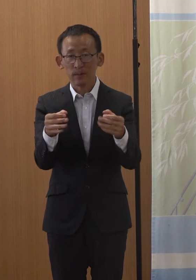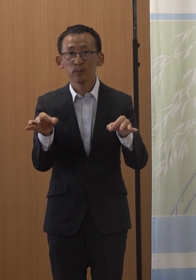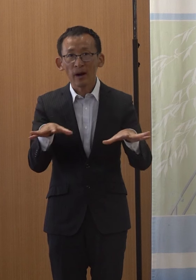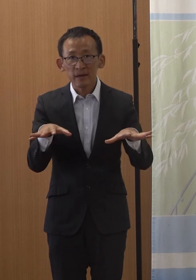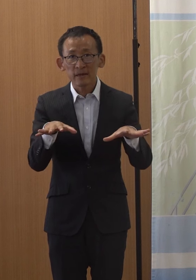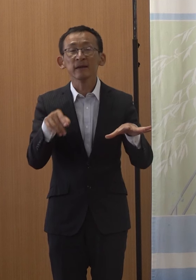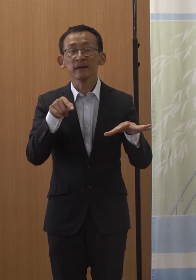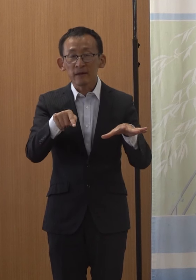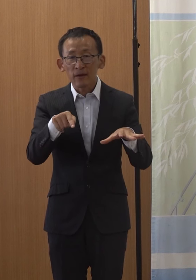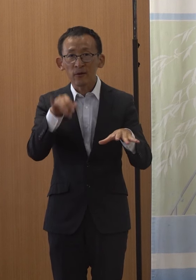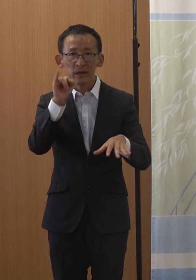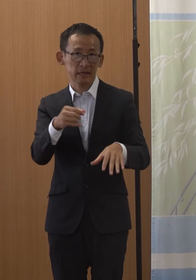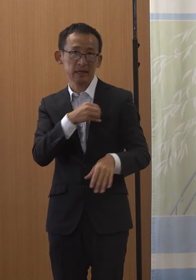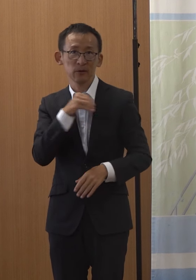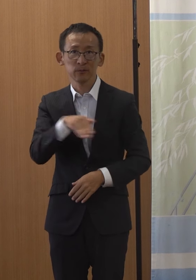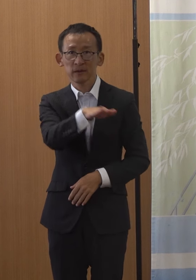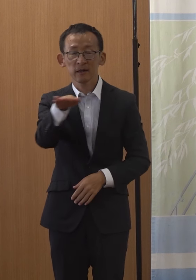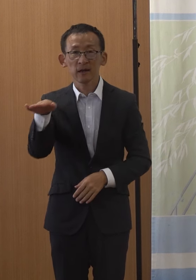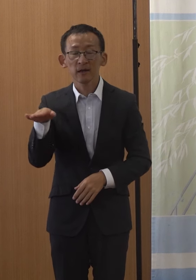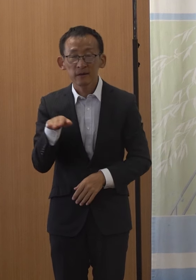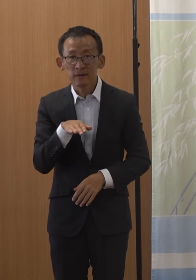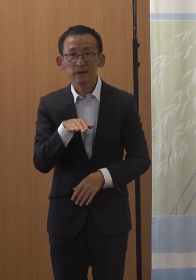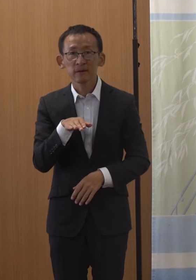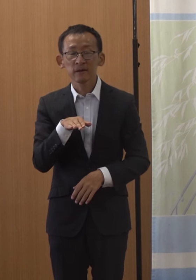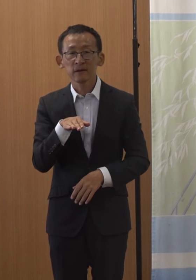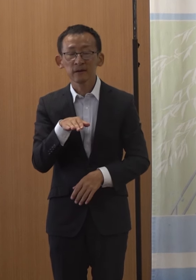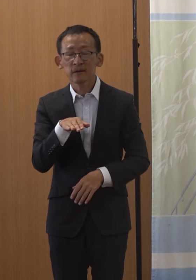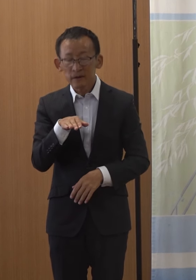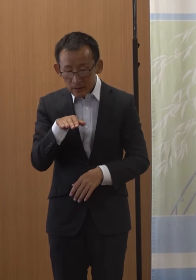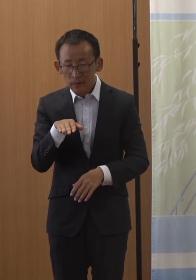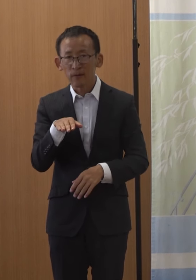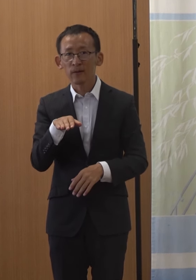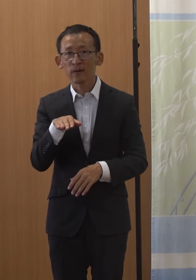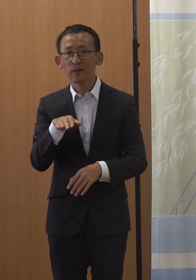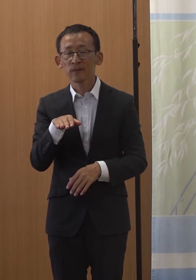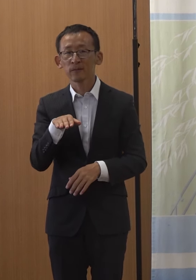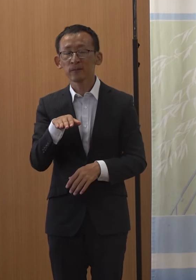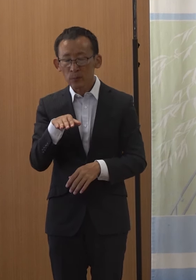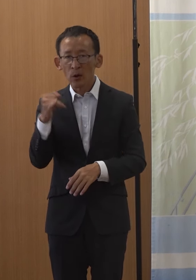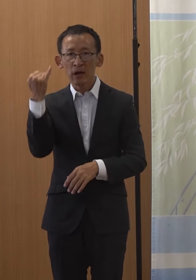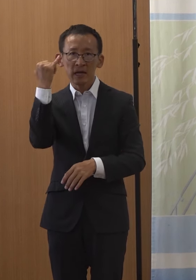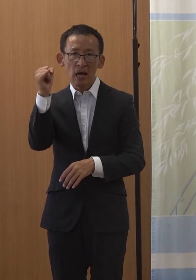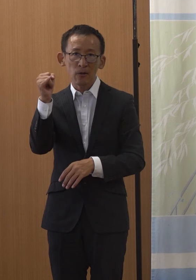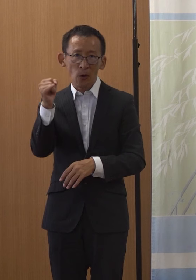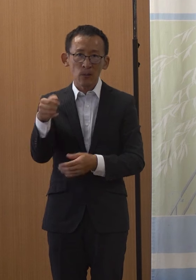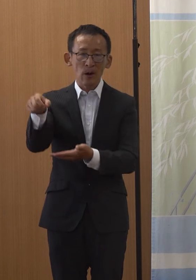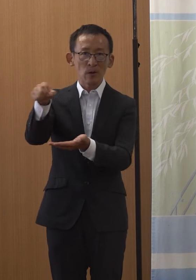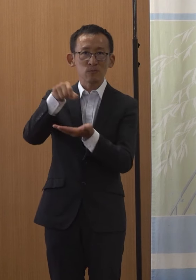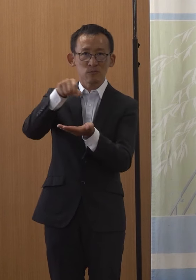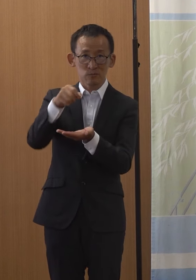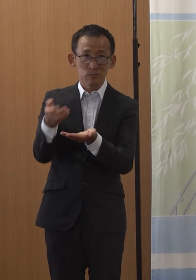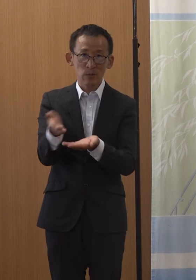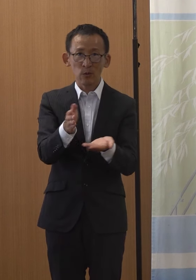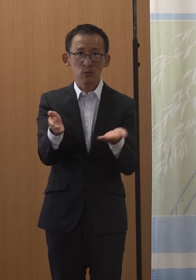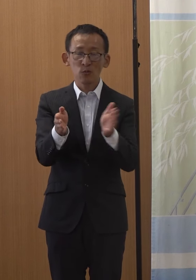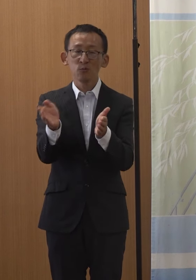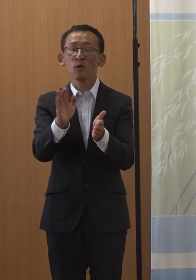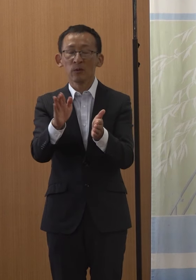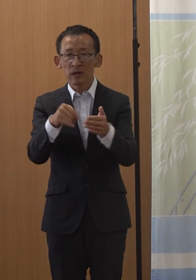審議会の委員の方々の検討会の委員の方々のご意見も含めまして、内容を